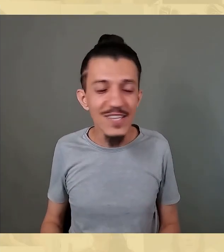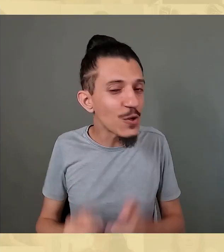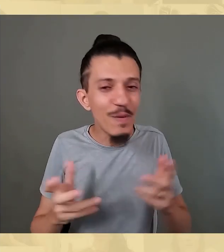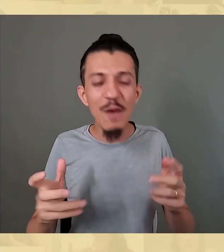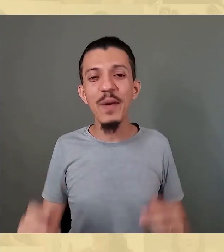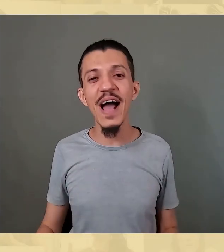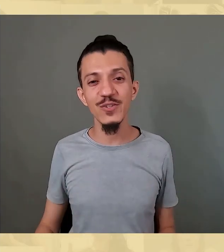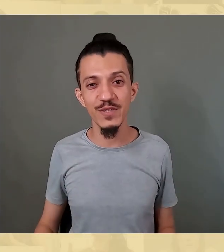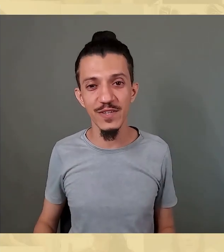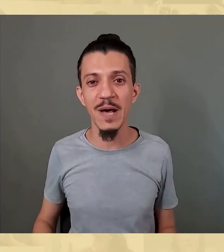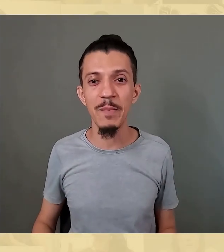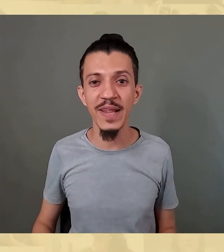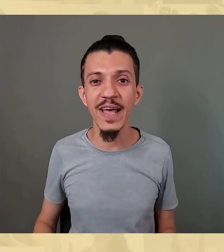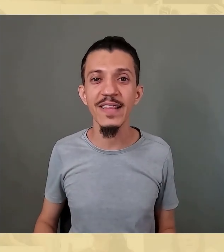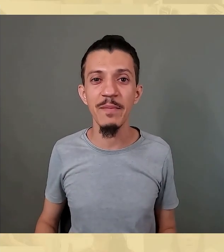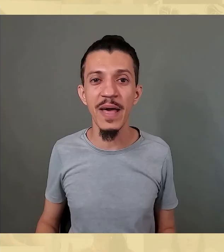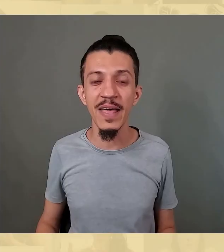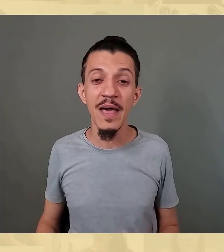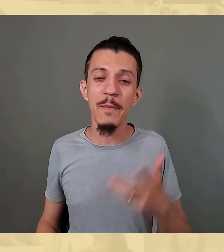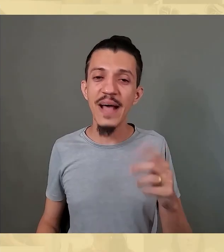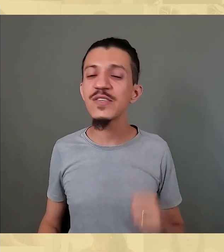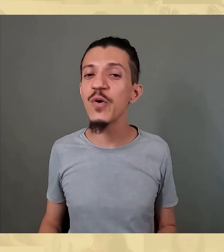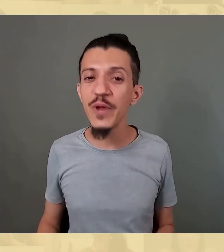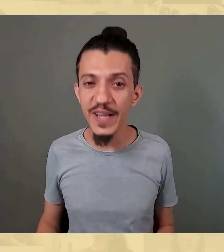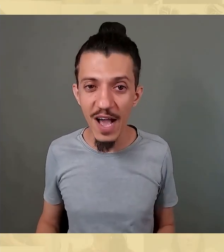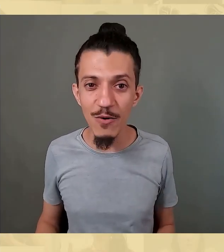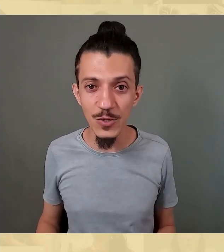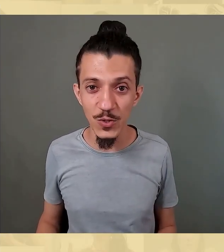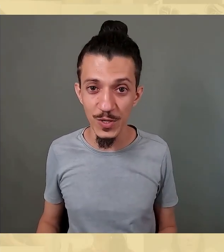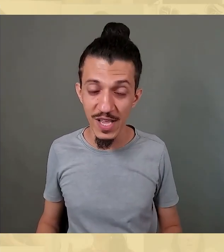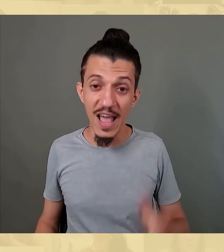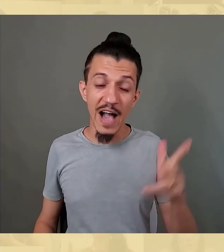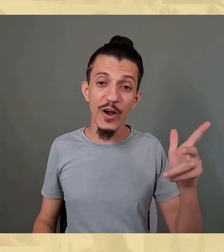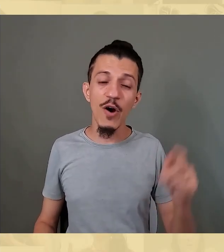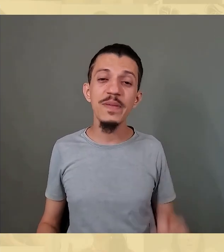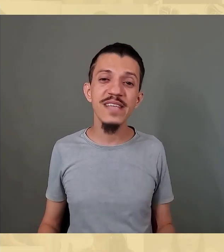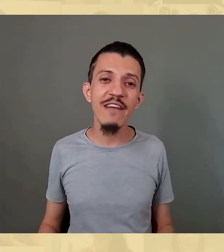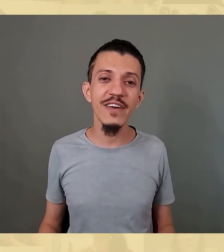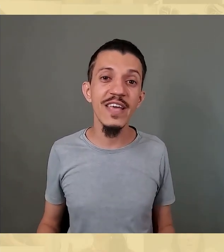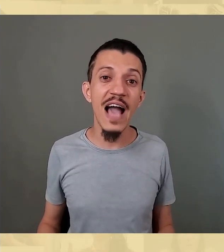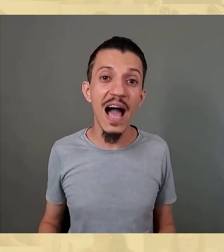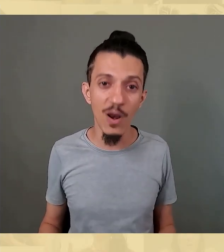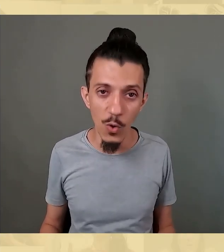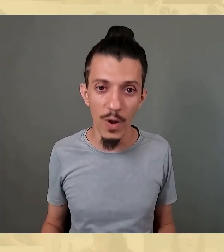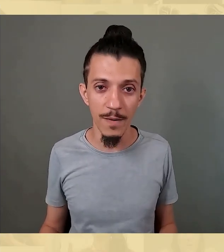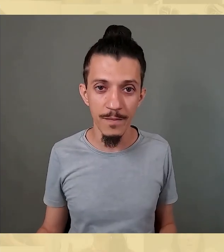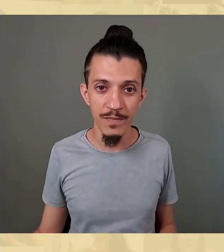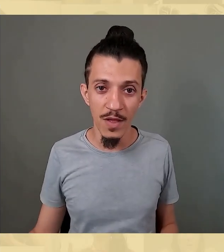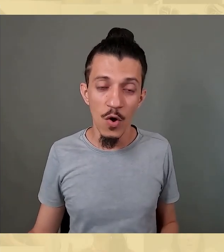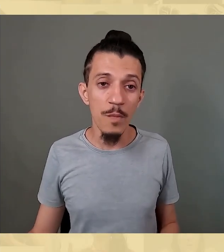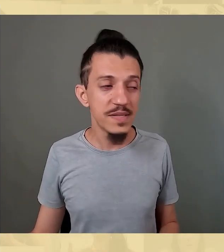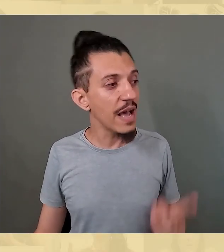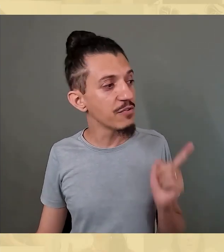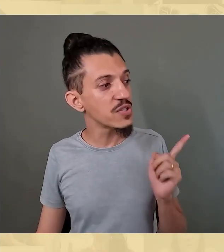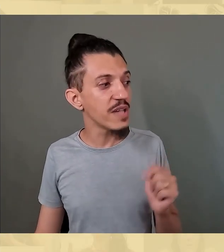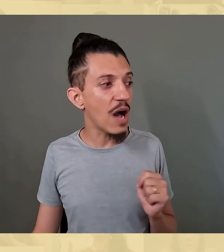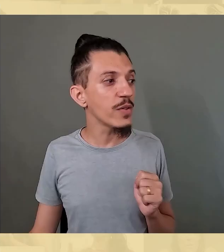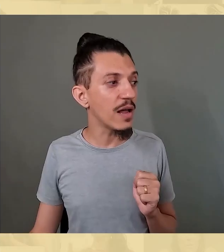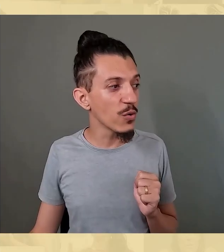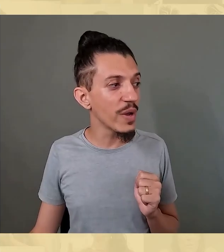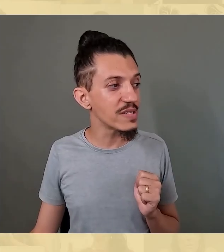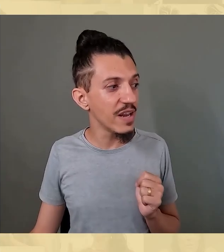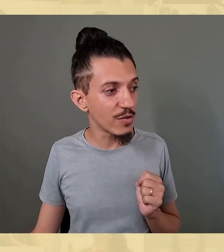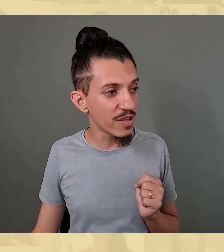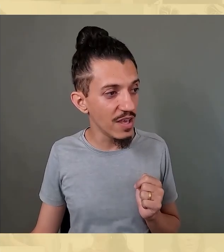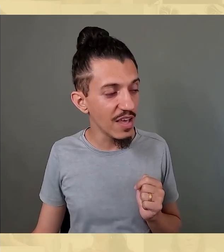É super prático de você aprender também para se comunicar com os surdos. Agora, observa aqui a lua. Observa o sinal da